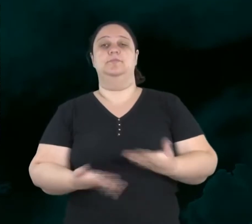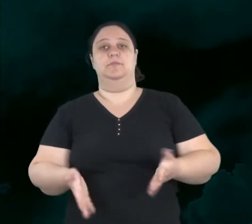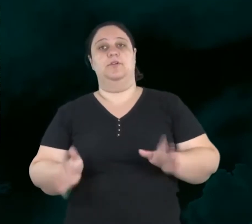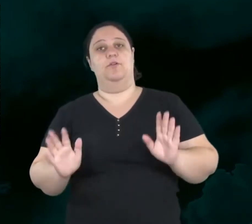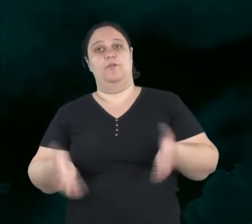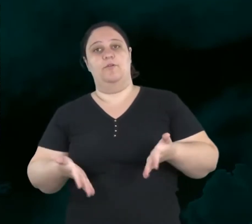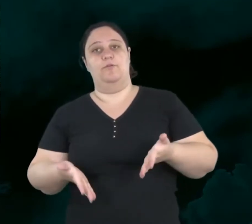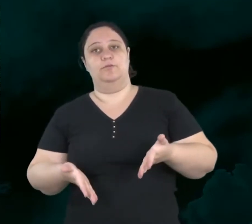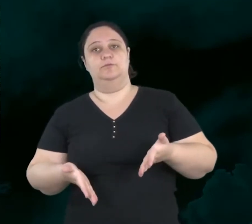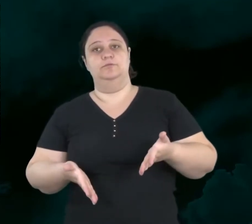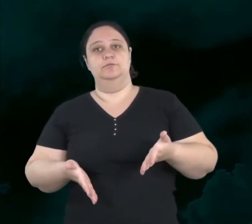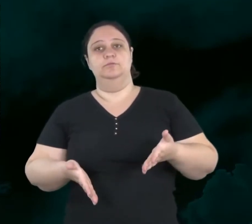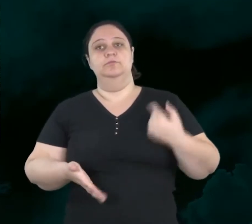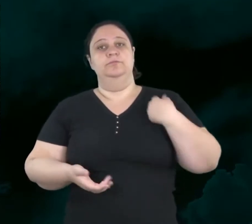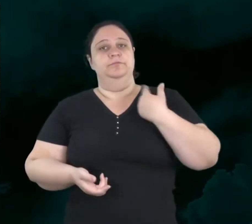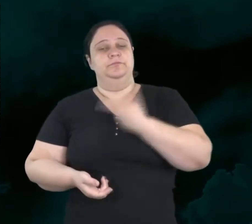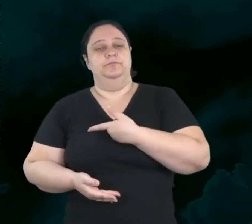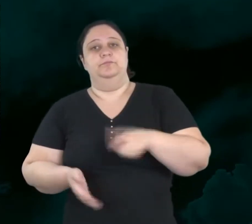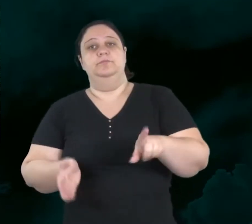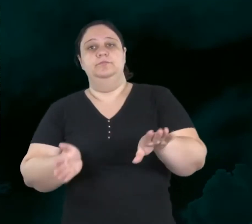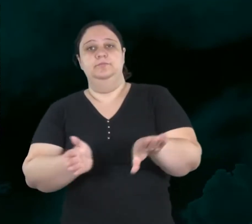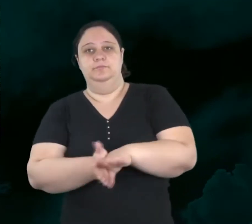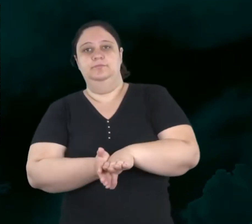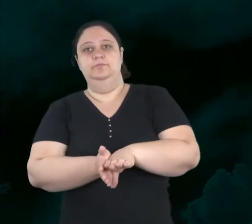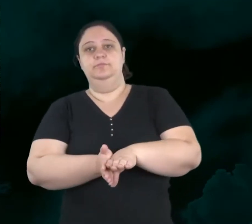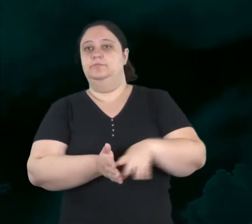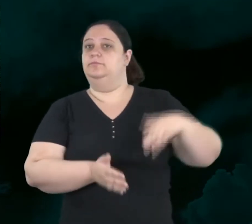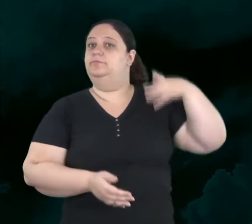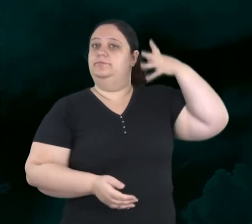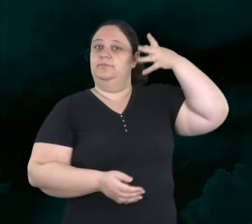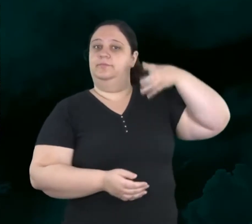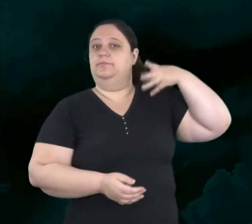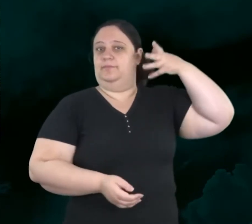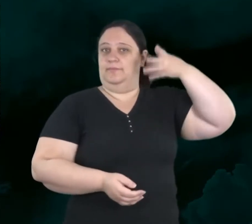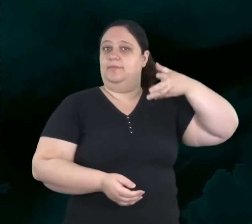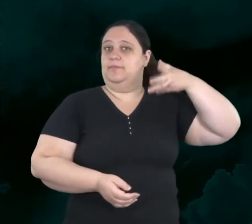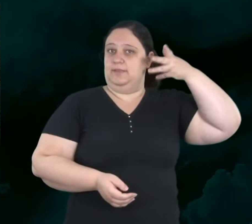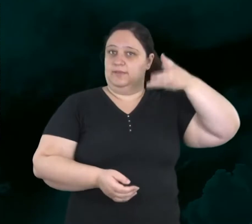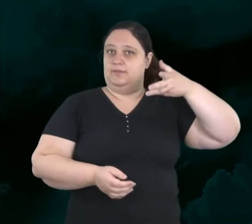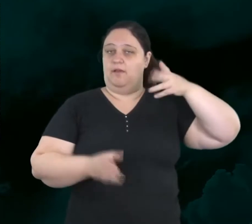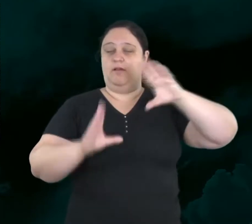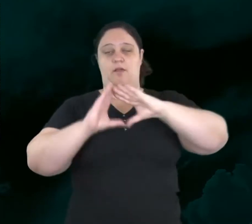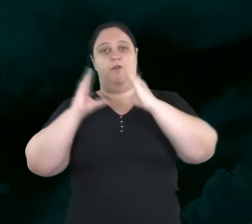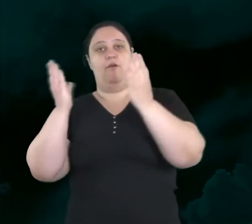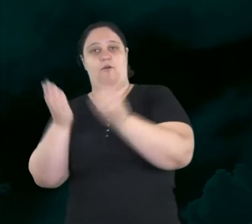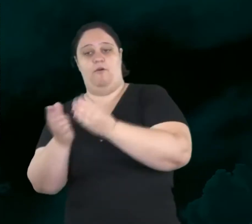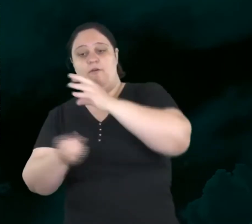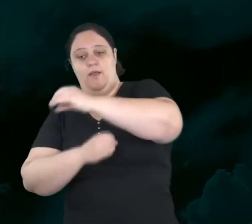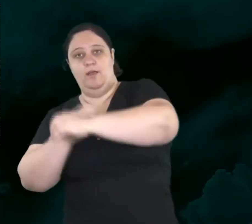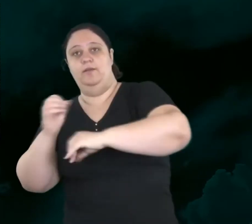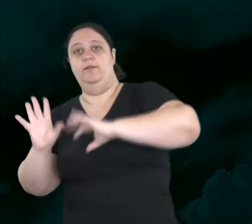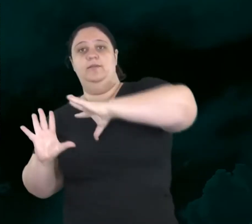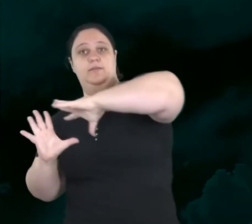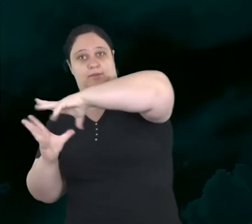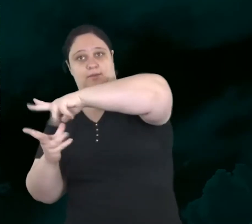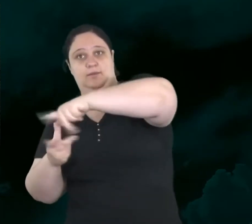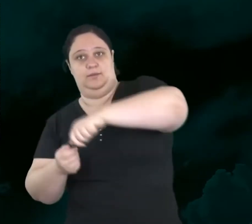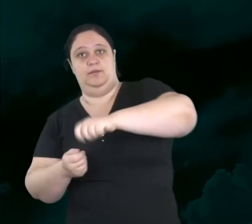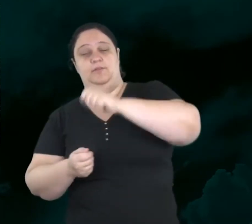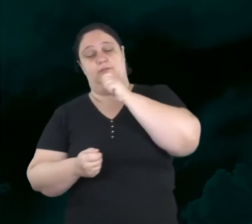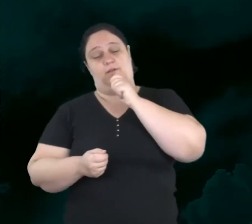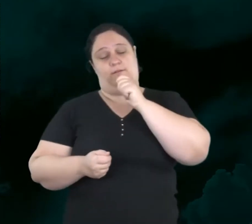hoje chegamos a mais uma mensagem dentro da conferência internacional ainda